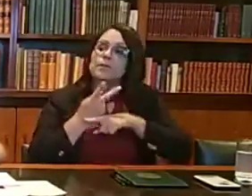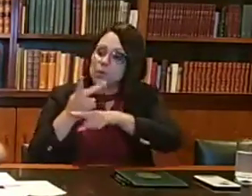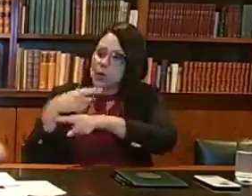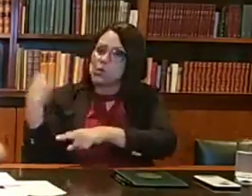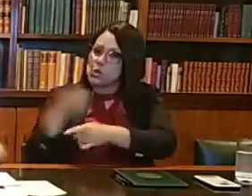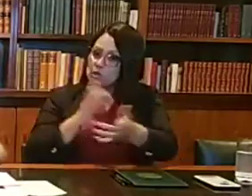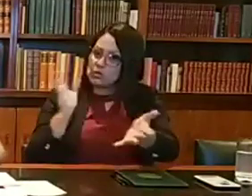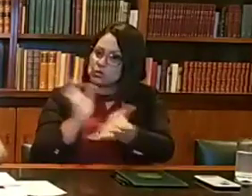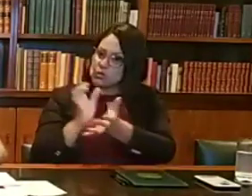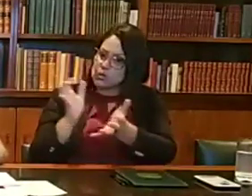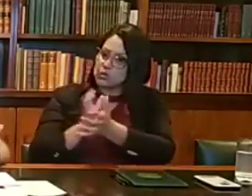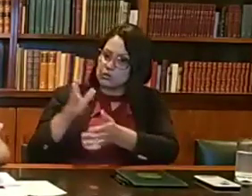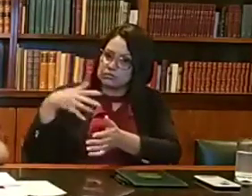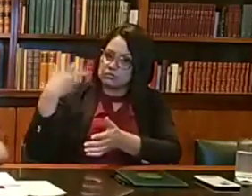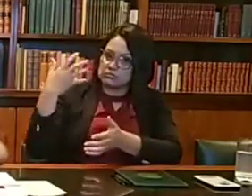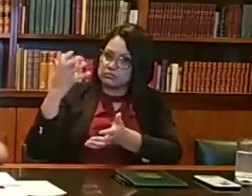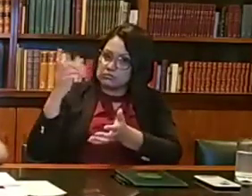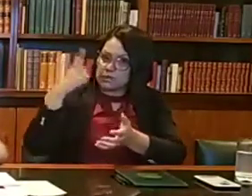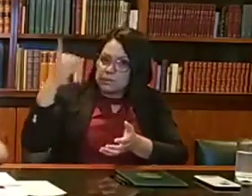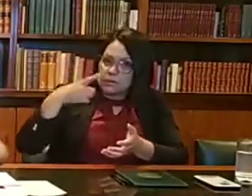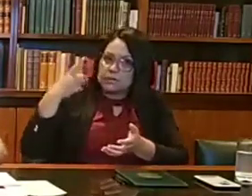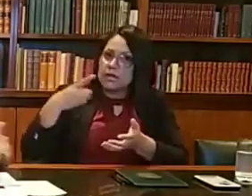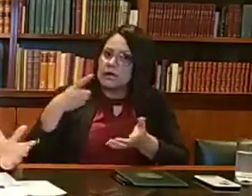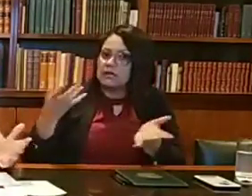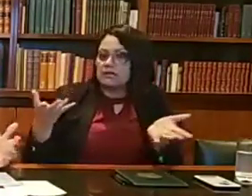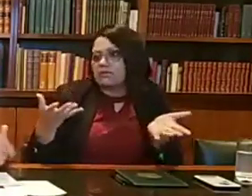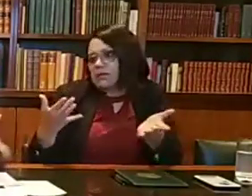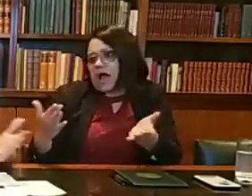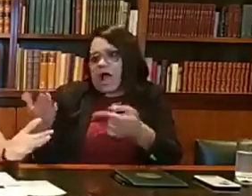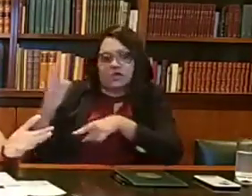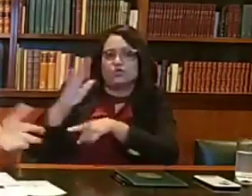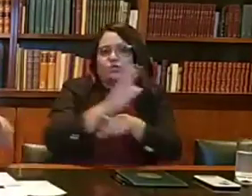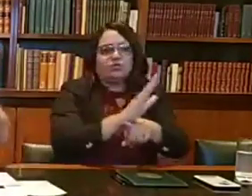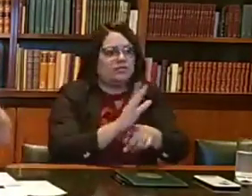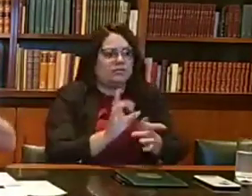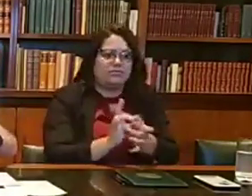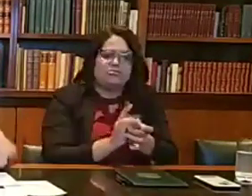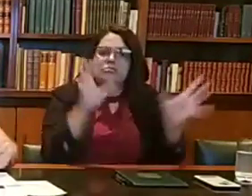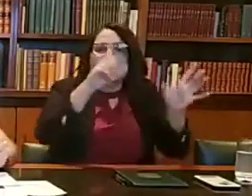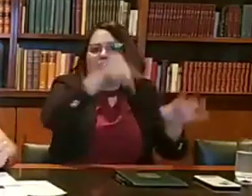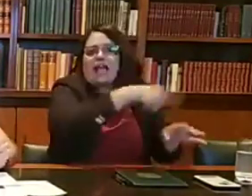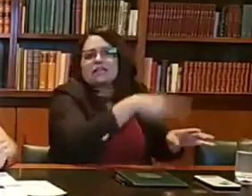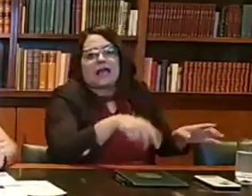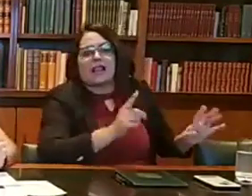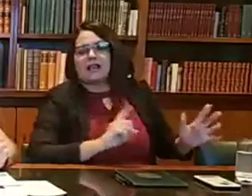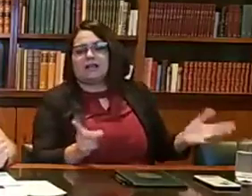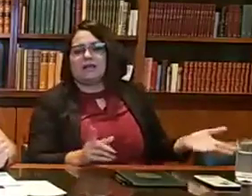parlamentares para que não deixe, né, revogar isso. Deixa o cara dar uma mergulhadinha na